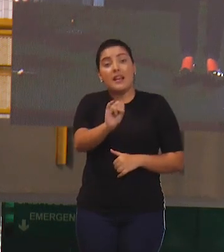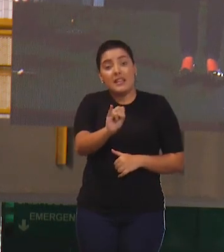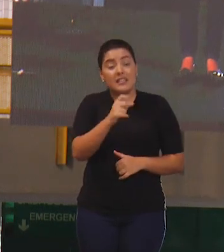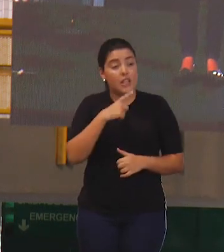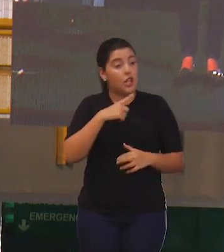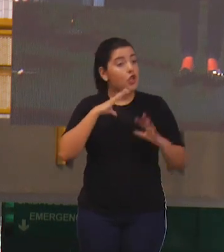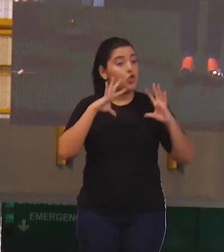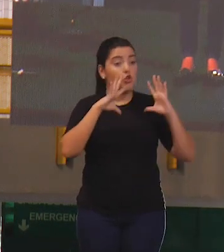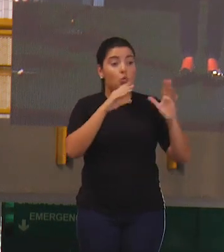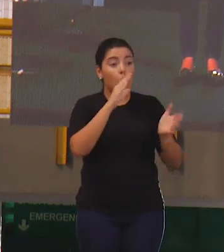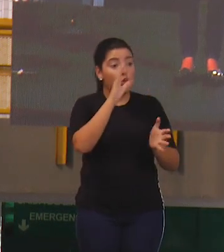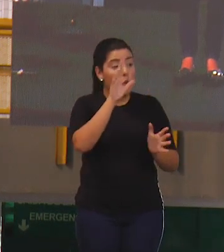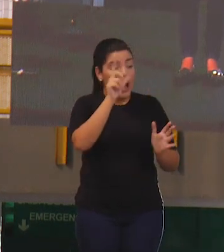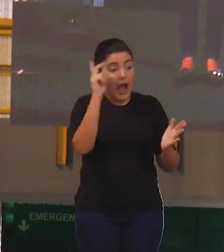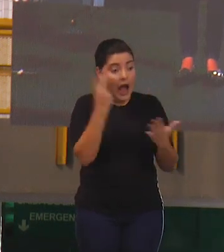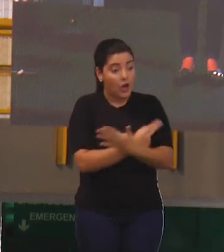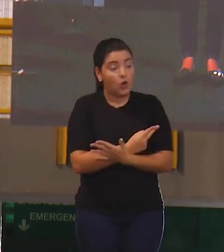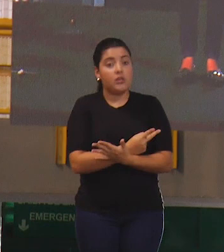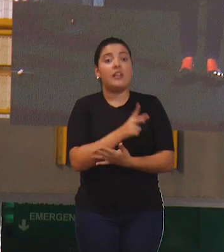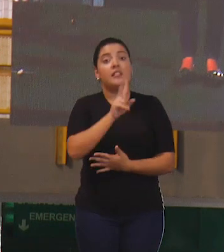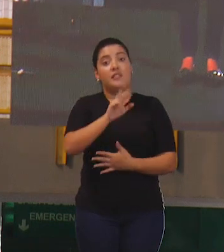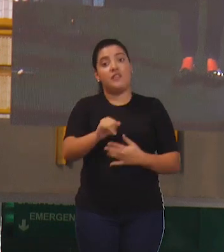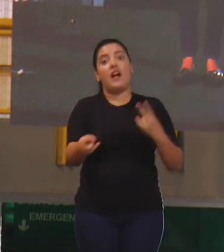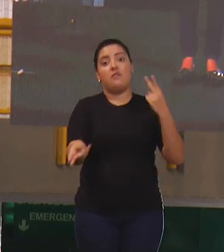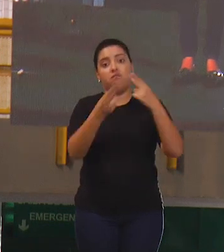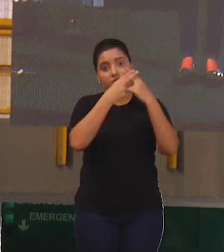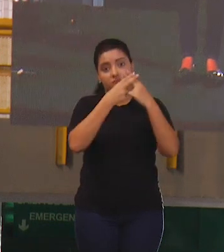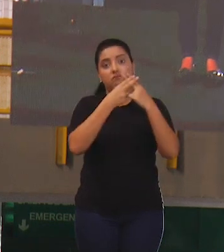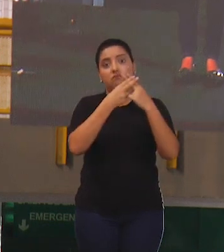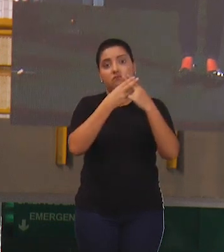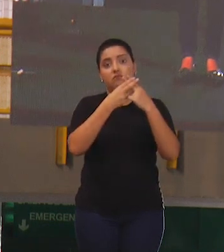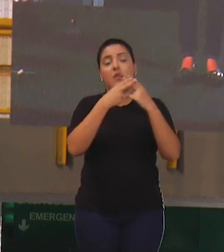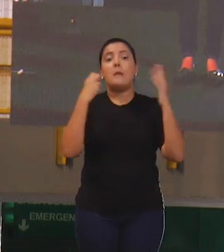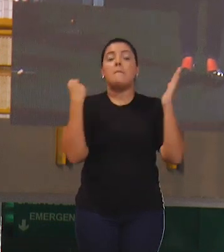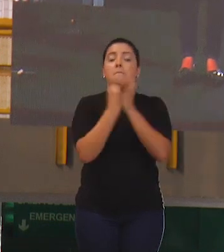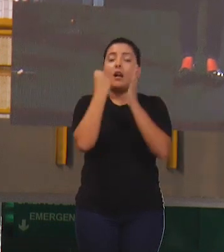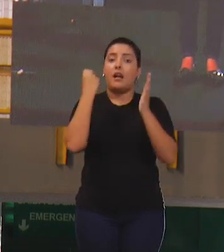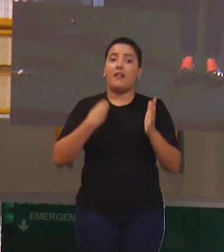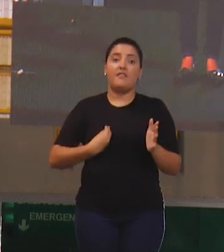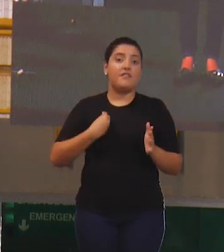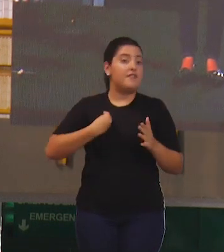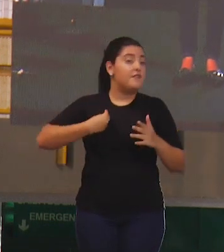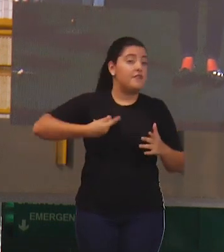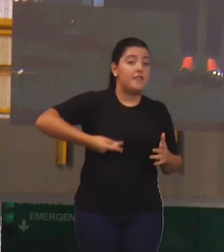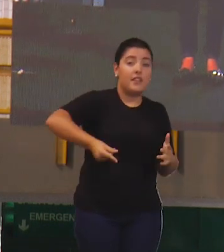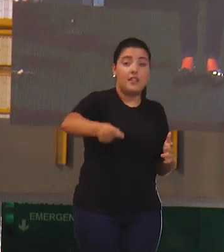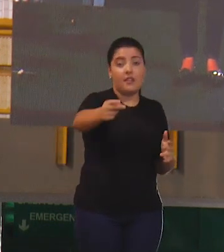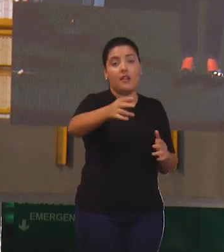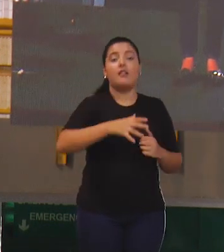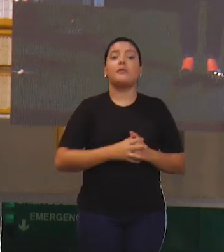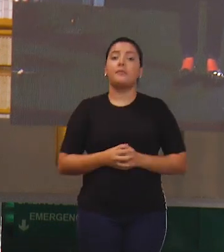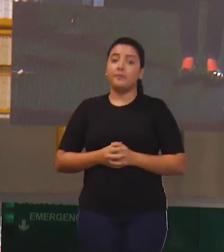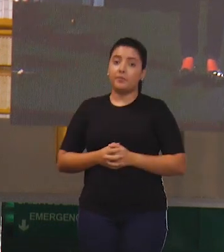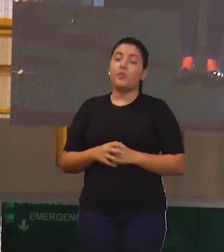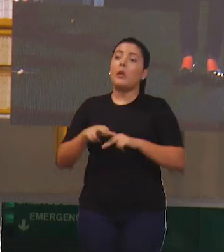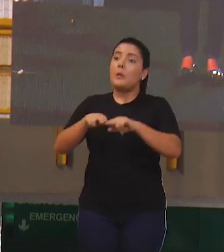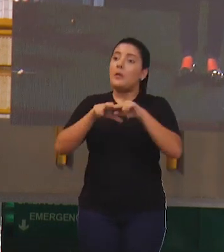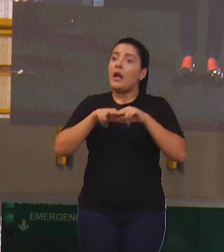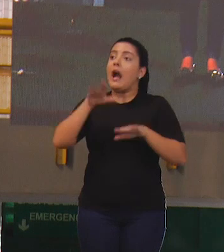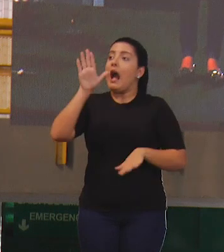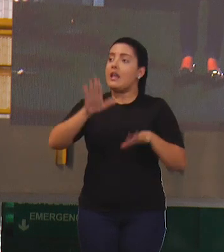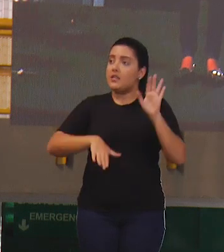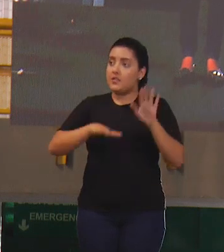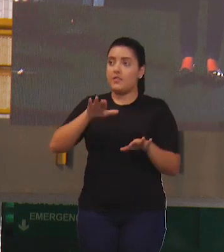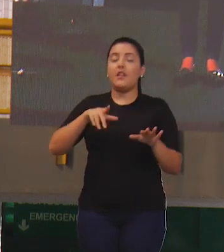com essa criança nessa fase, vai marcar. E vai marcar o quê? Para o resto da vida dela. Então, às vezes,